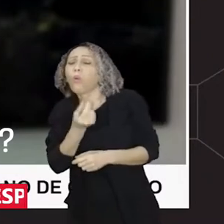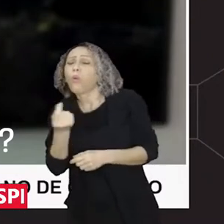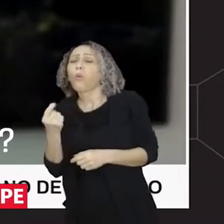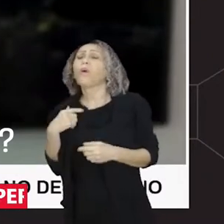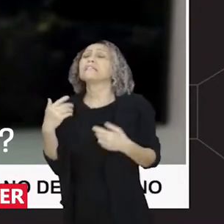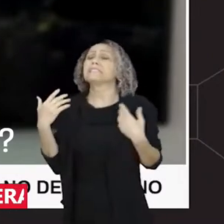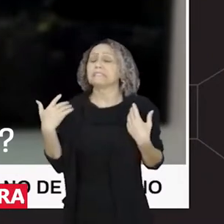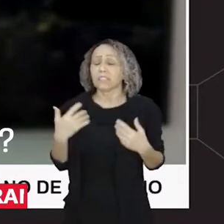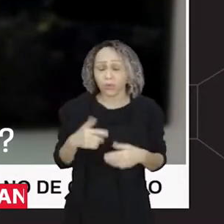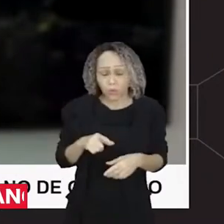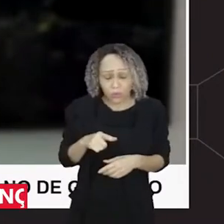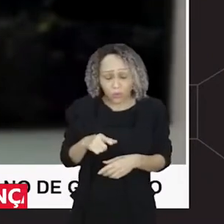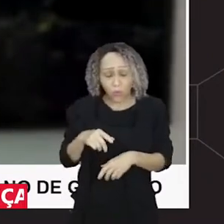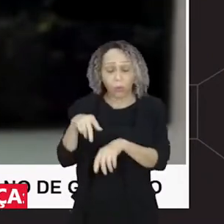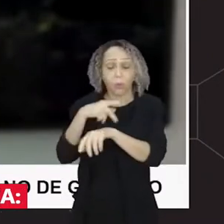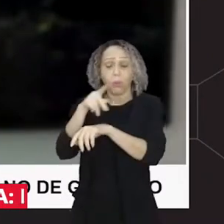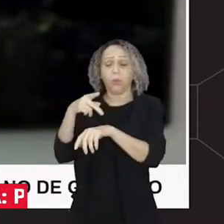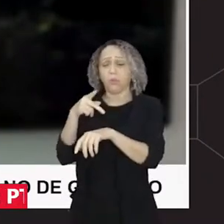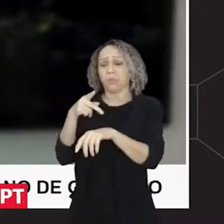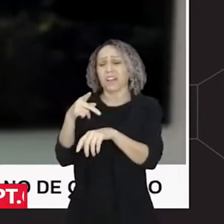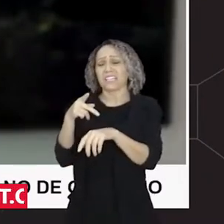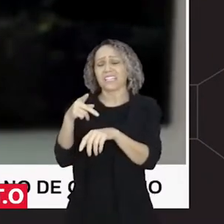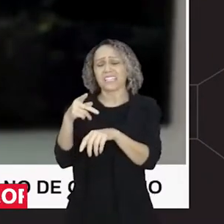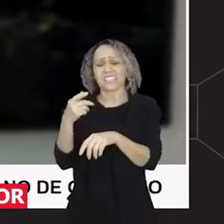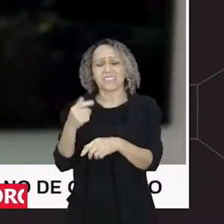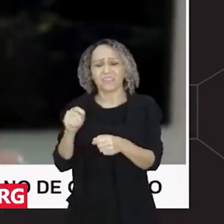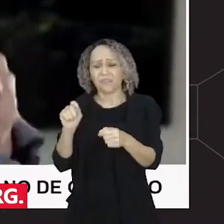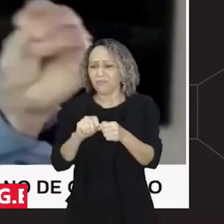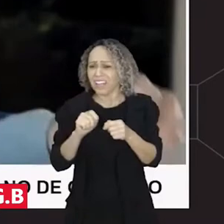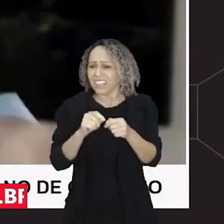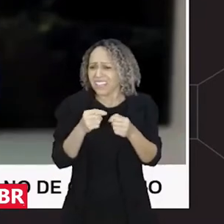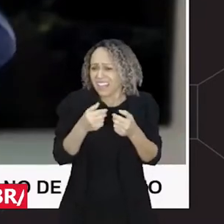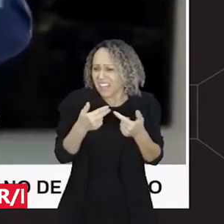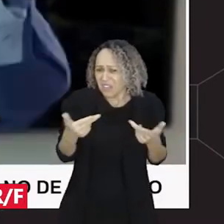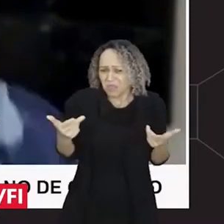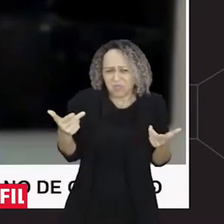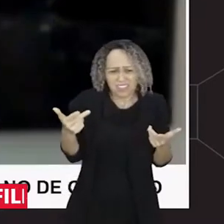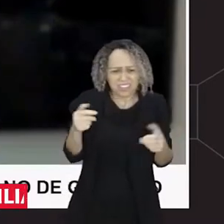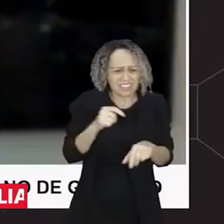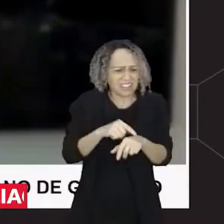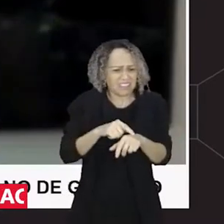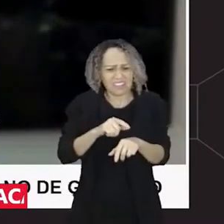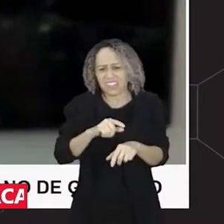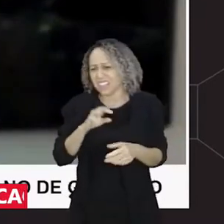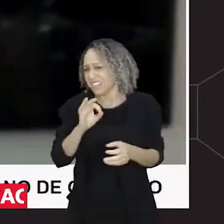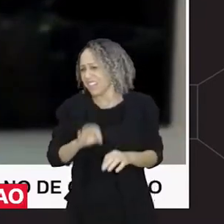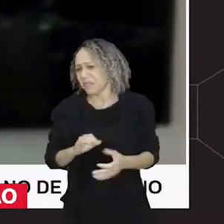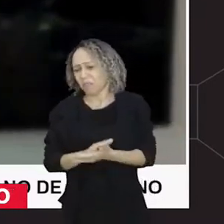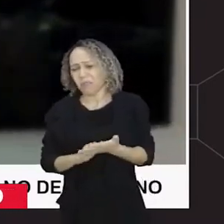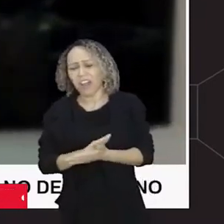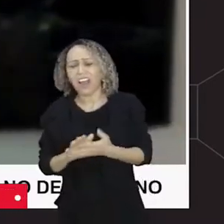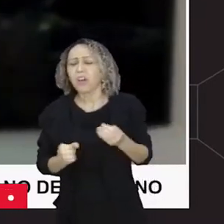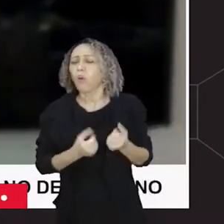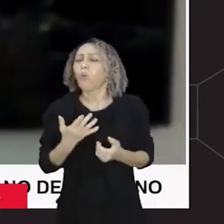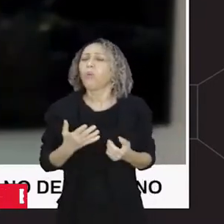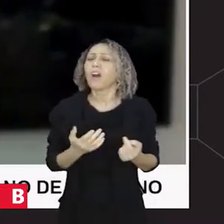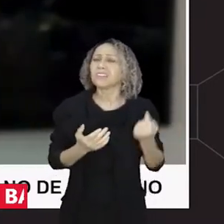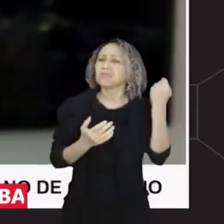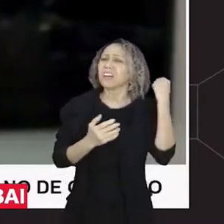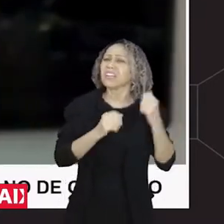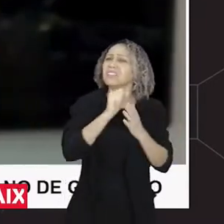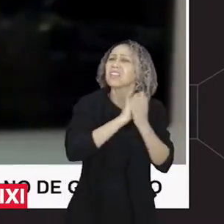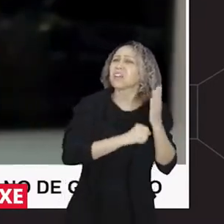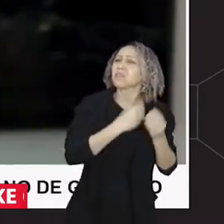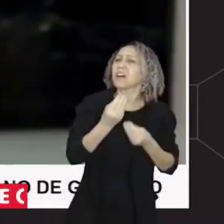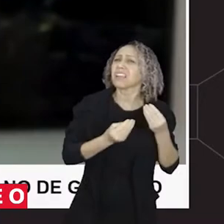coisas na hora certa. Quanto custou a esse país não investir na educação no começo do século passado? Quanto custou a esse país